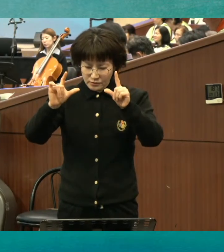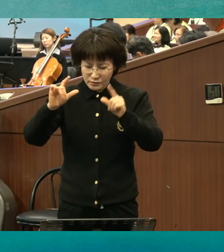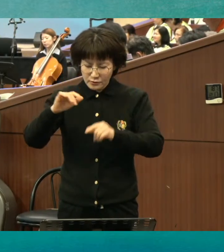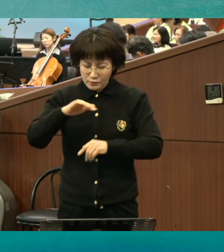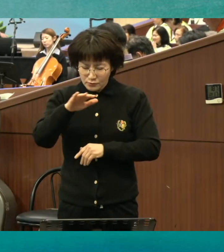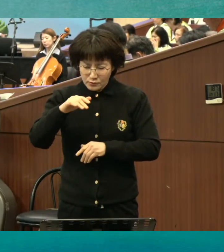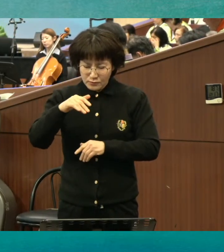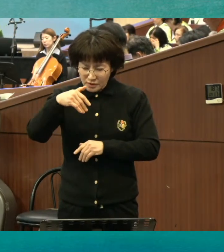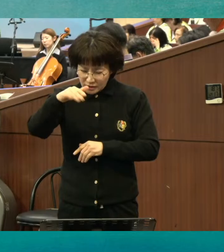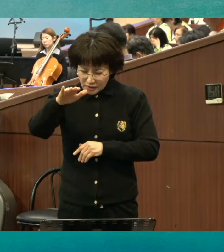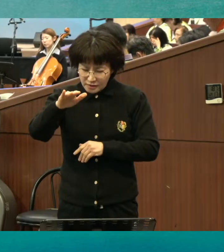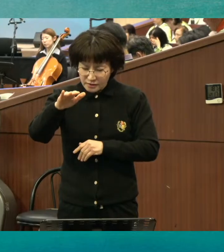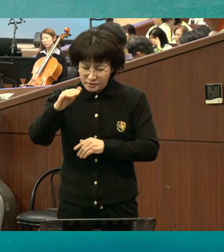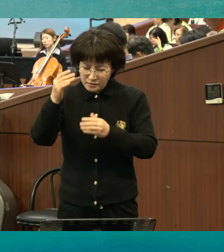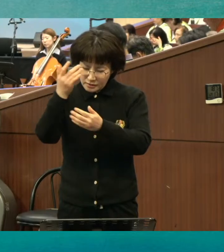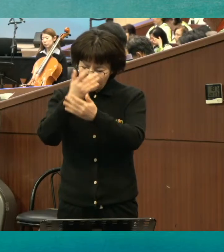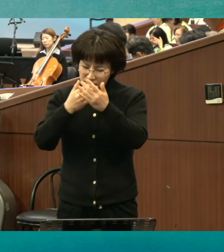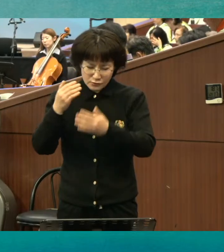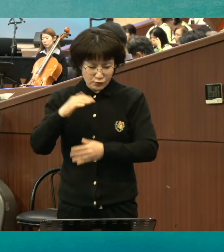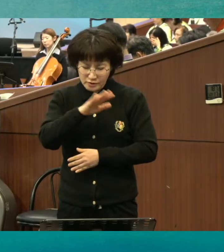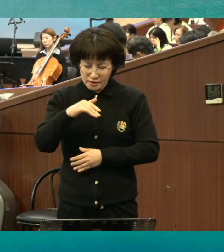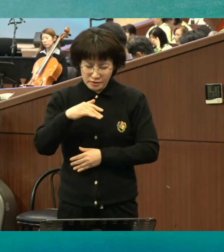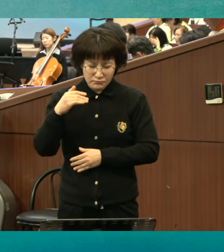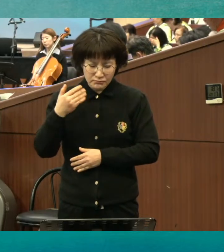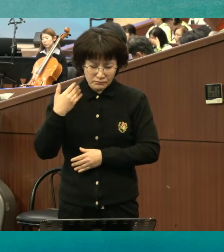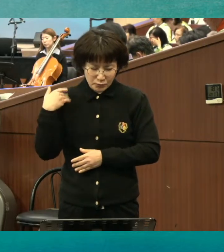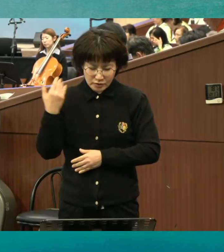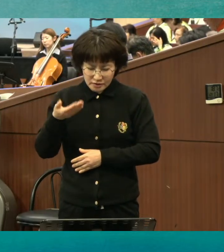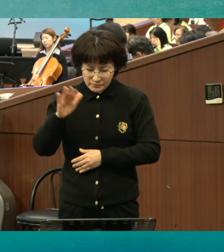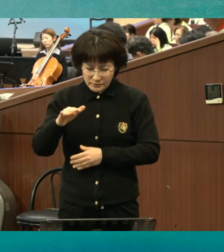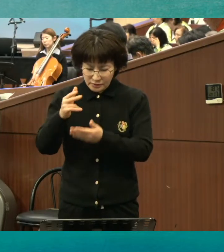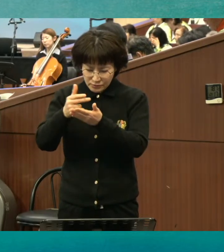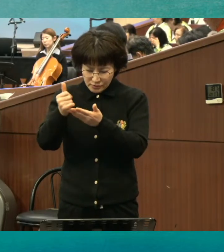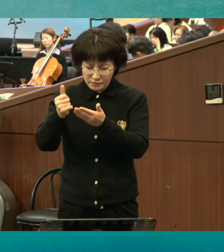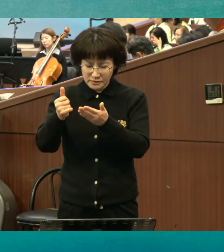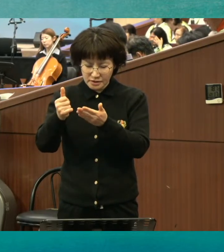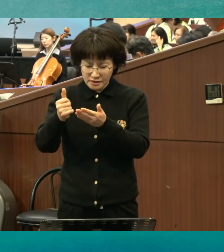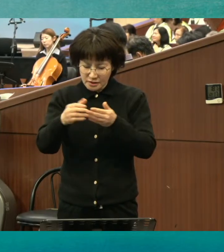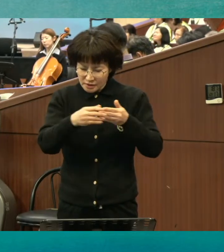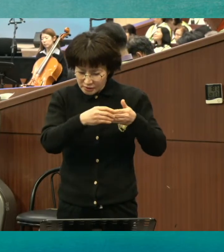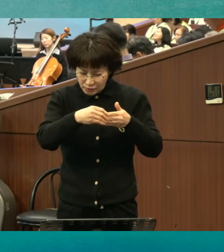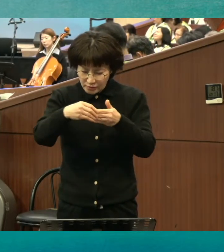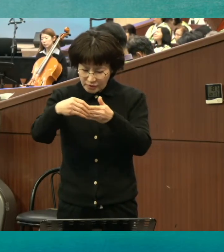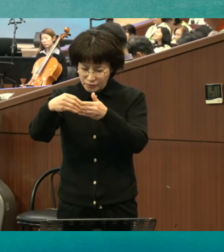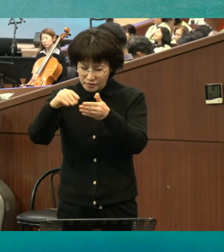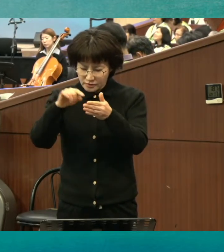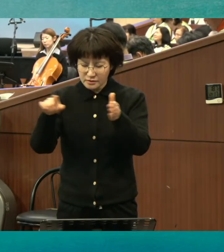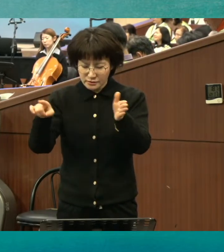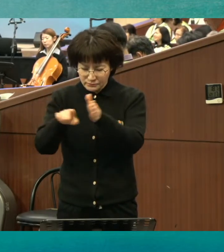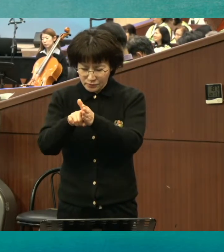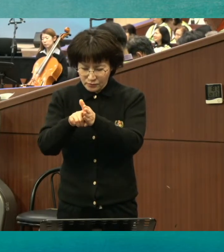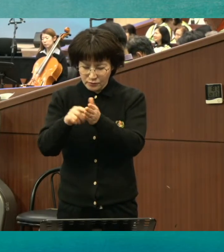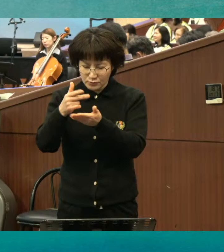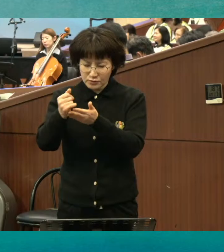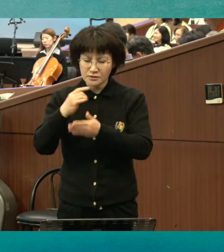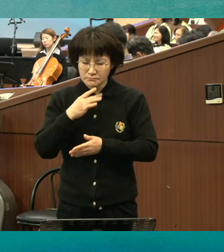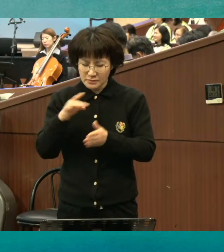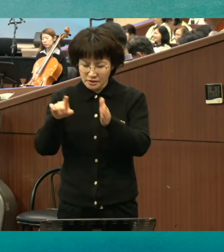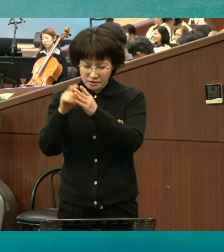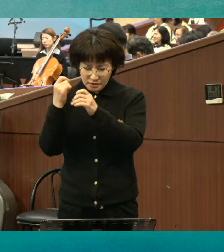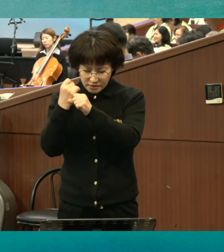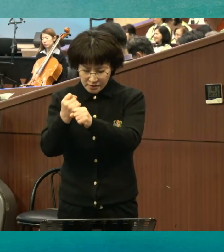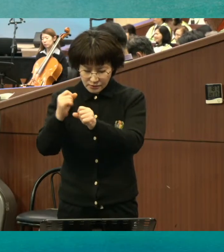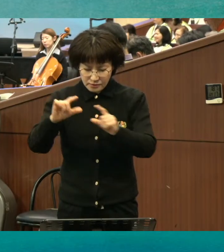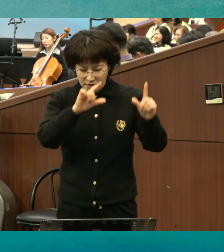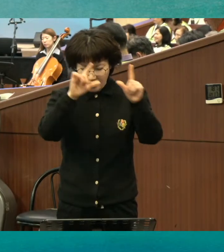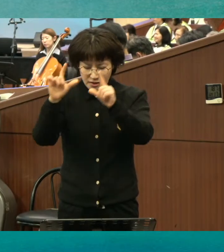못하지만 주님께서 가장 신실하게 우리의 삶을 인도해 주실 것을 믿고 주님을 의지하며